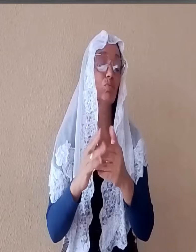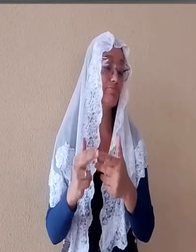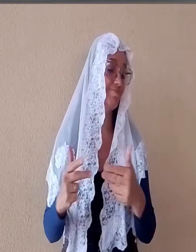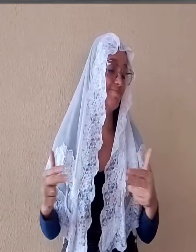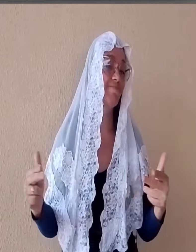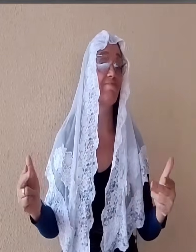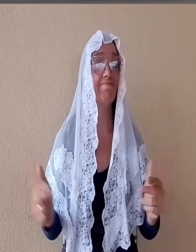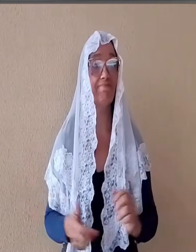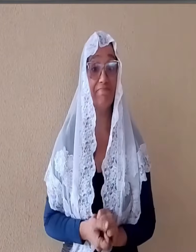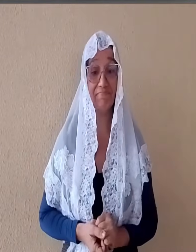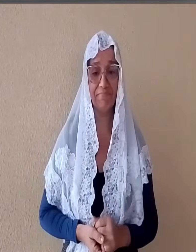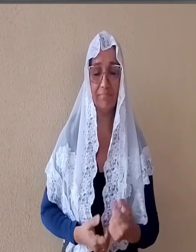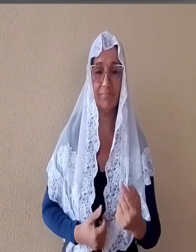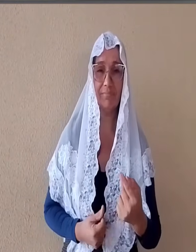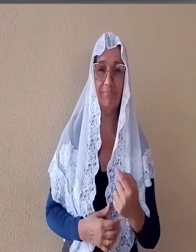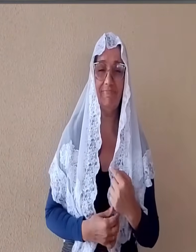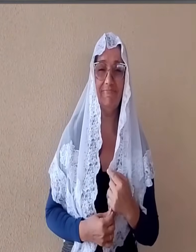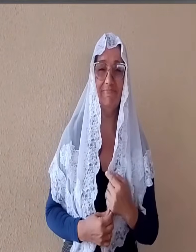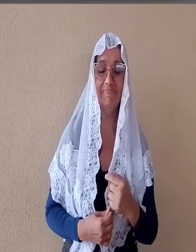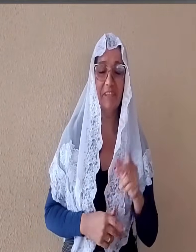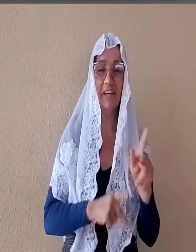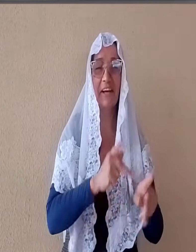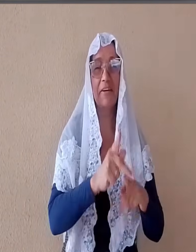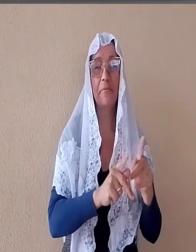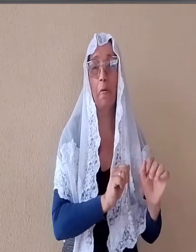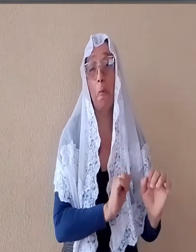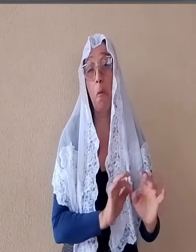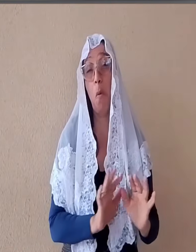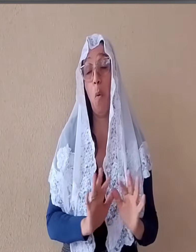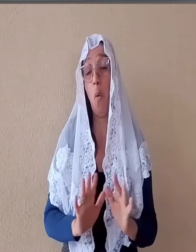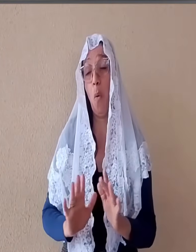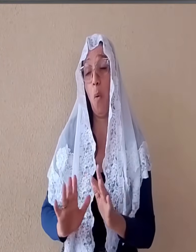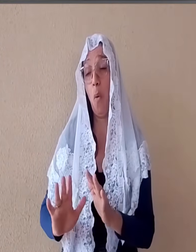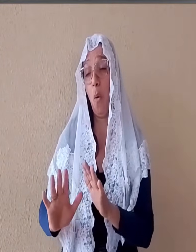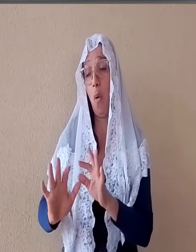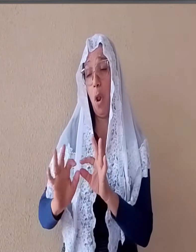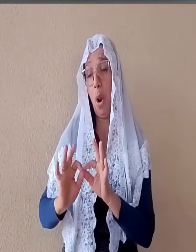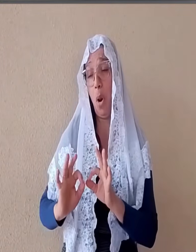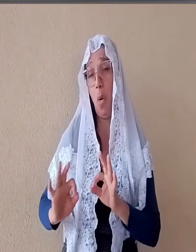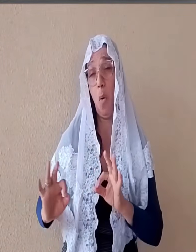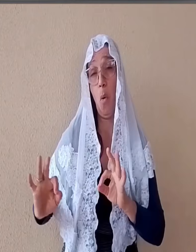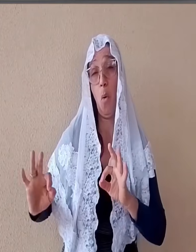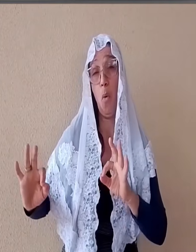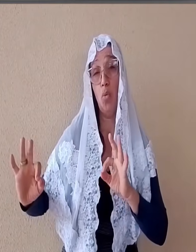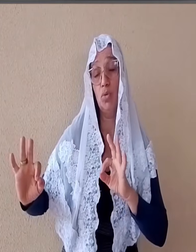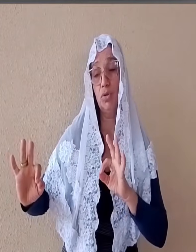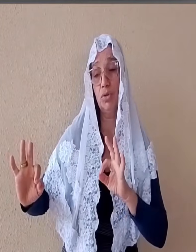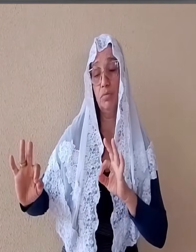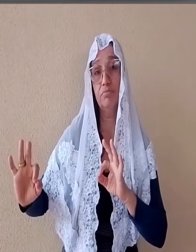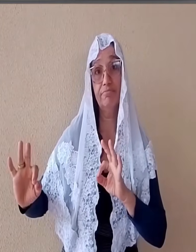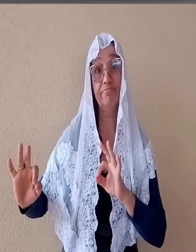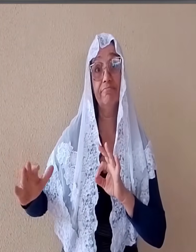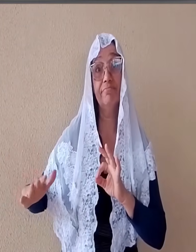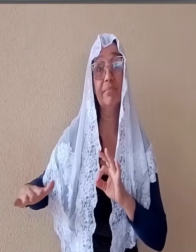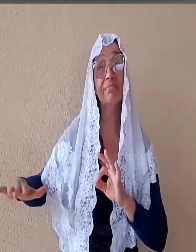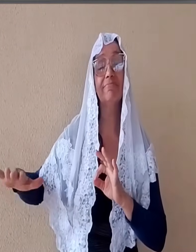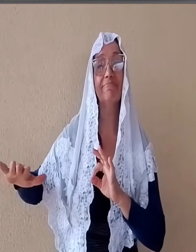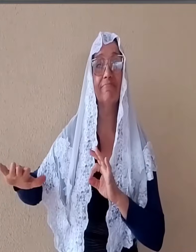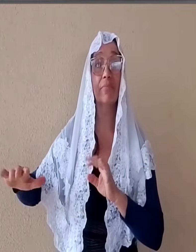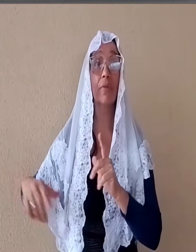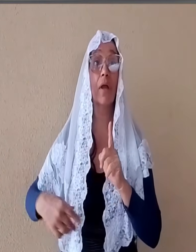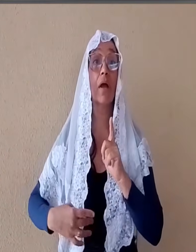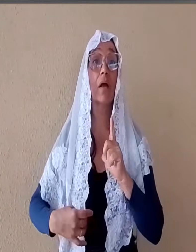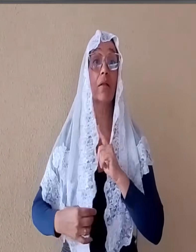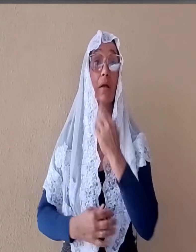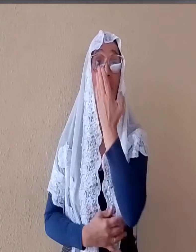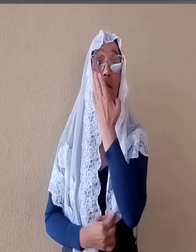do Senhor, que era a terra que manava leite e mel. Josué, irmão, ele tinha um grande